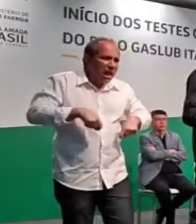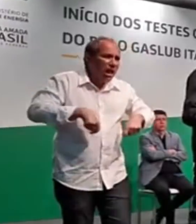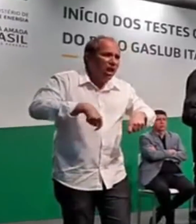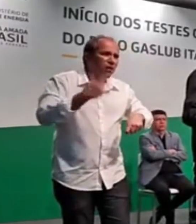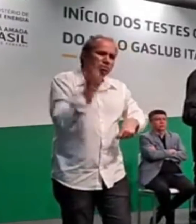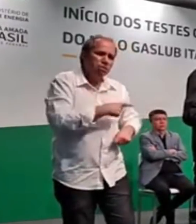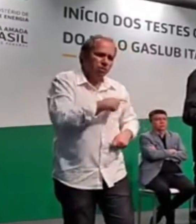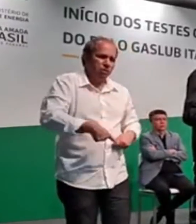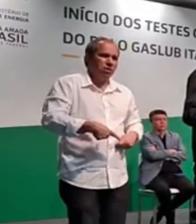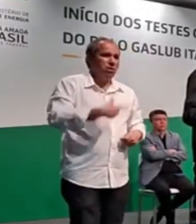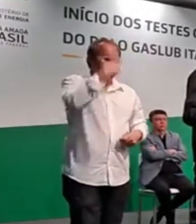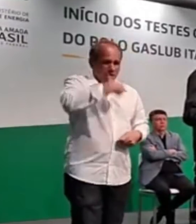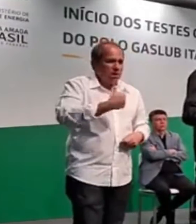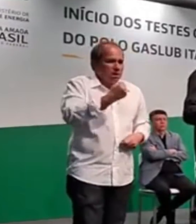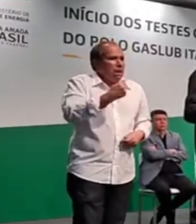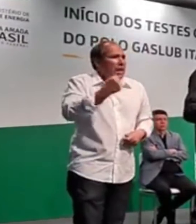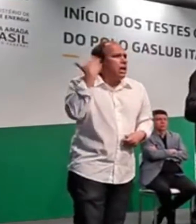nada.